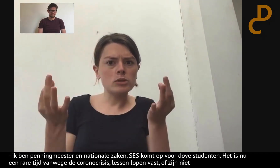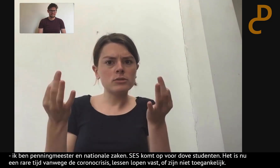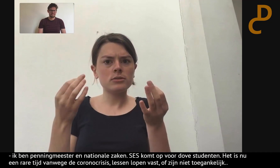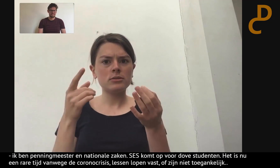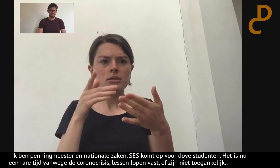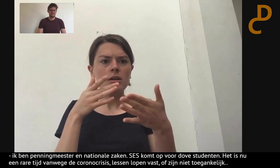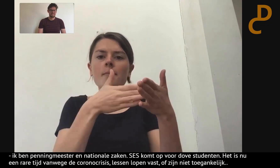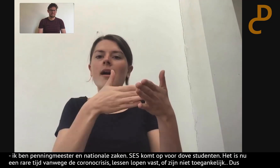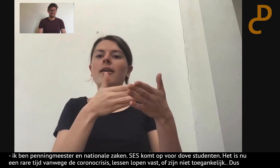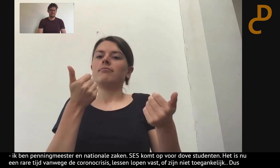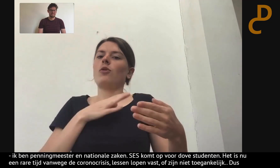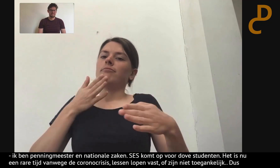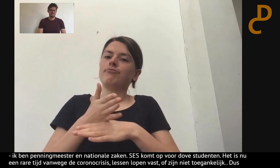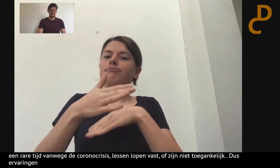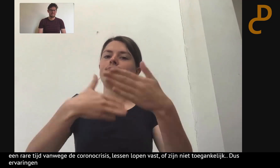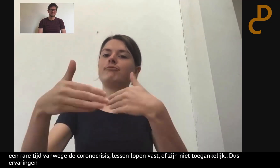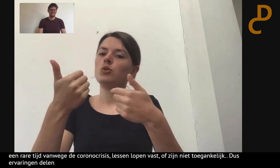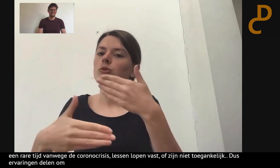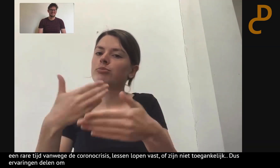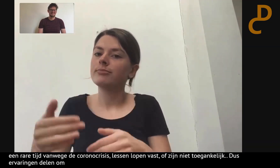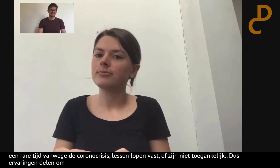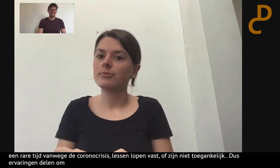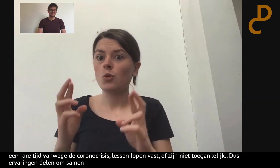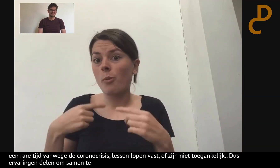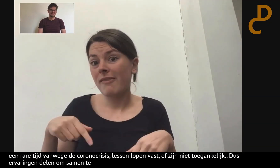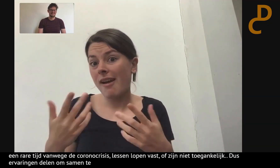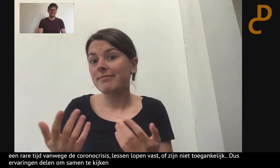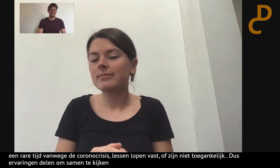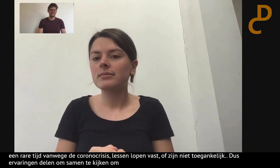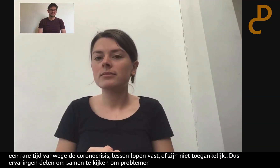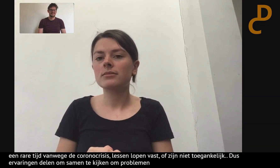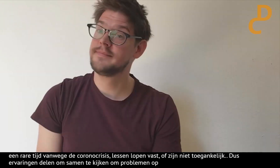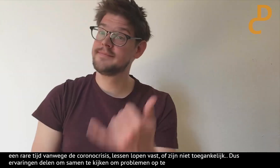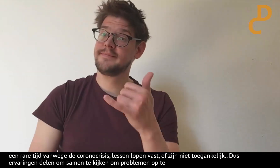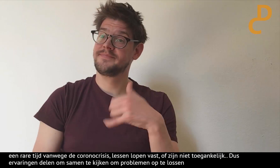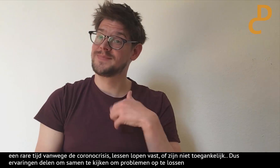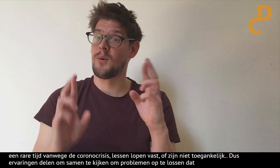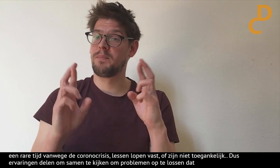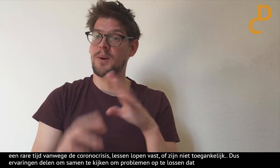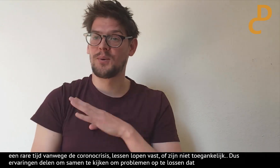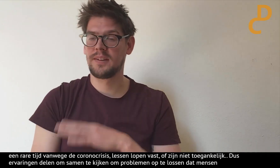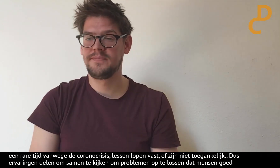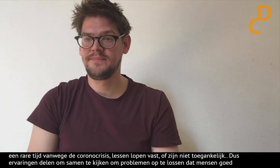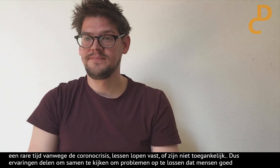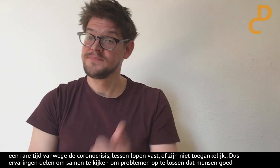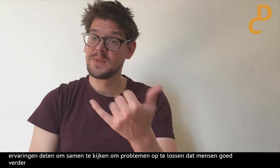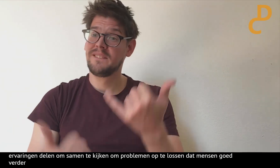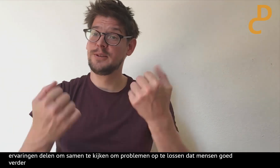te delen, zodat we samen kunnen kijken om hun problemen op te lossen, zodat ze weer goed verder kunnen studeren. Dus dat hopen wij. Ja, dat hoop ik ook.